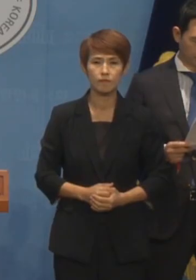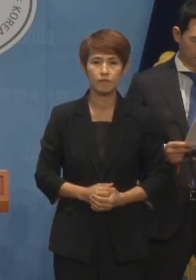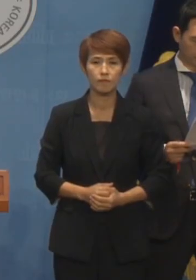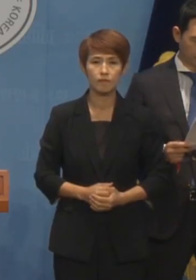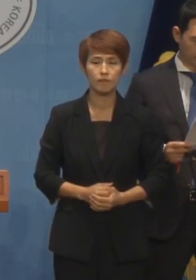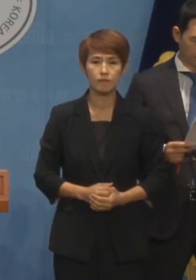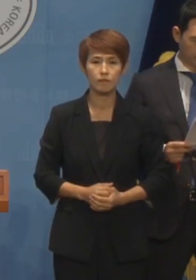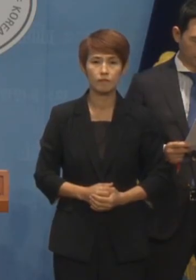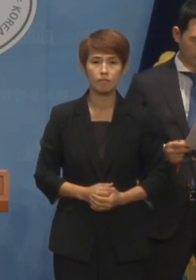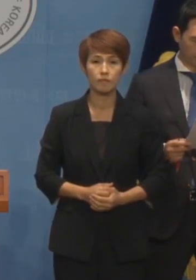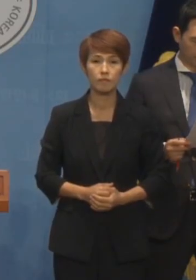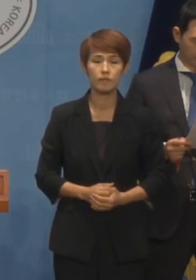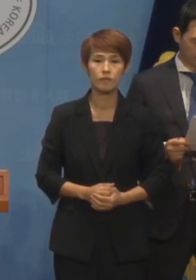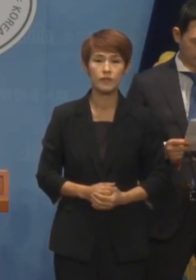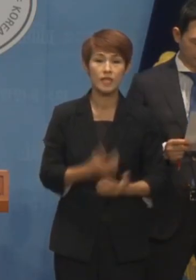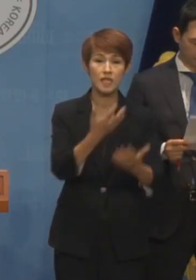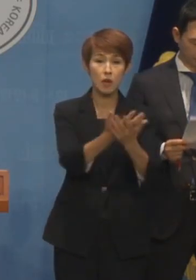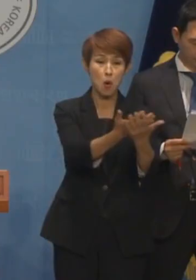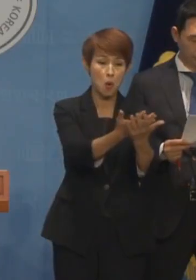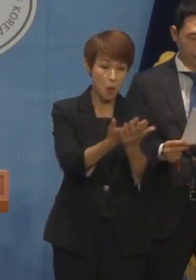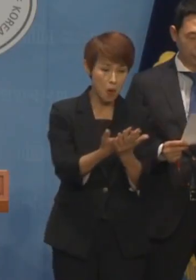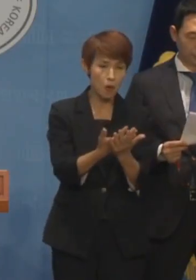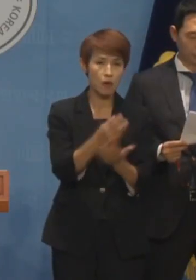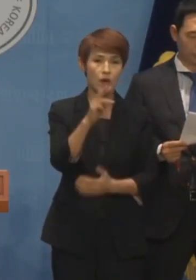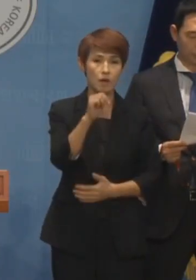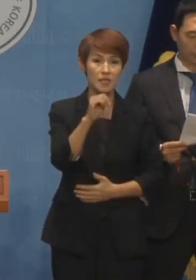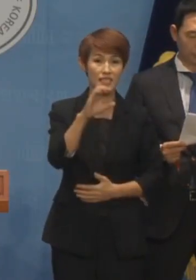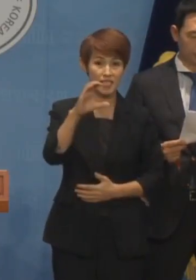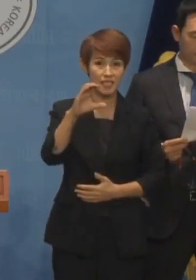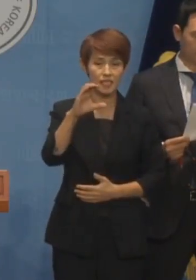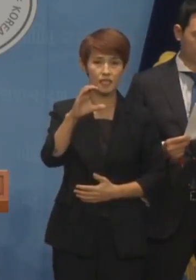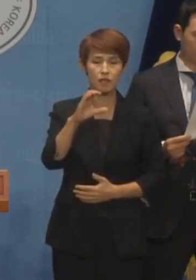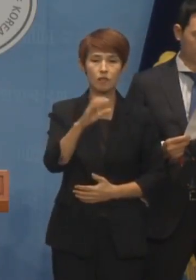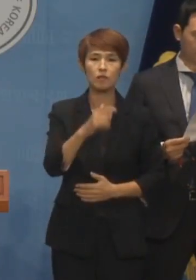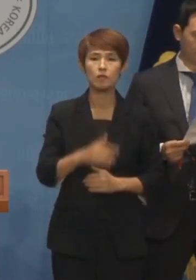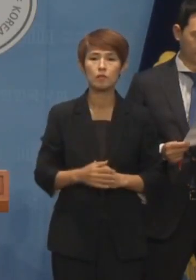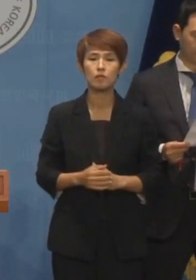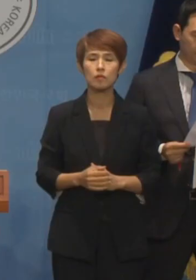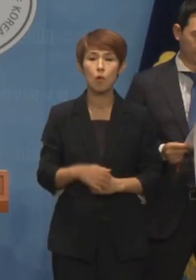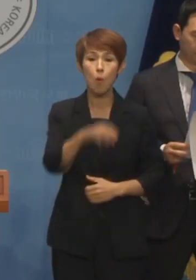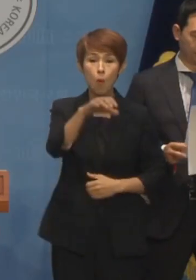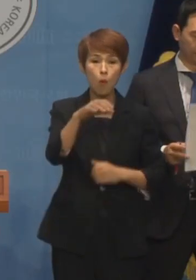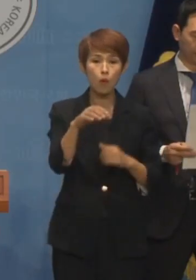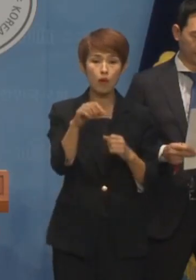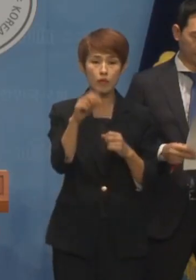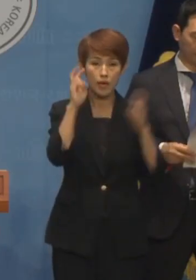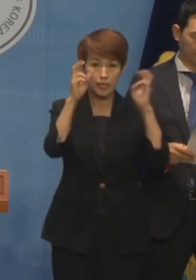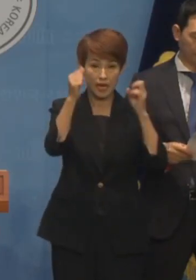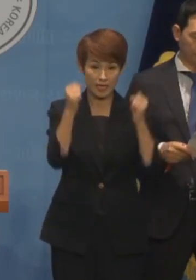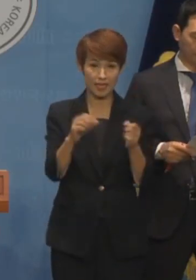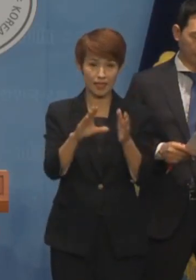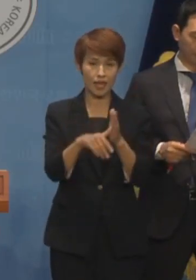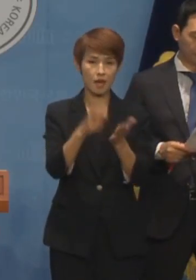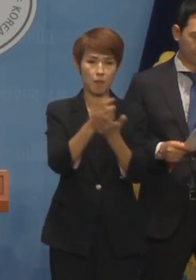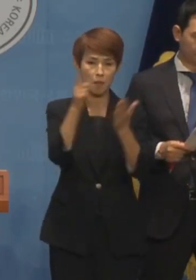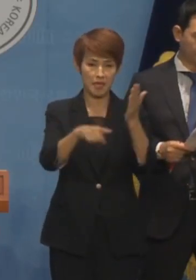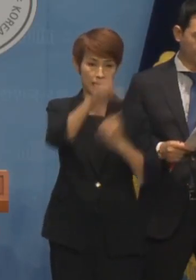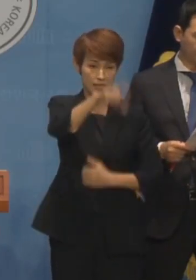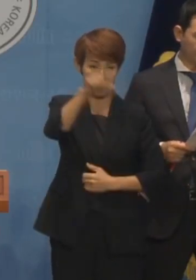사실상 유일하게 제출된 자료였던 MBC 및 대전 MBC 재직 시절 법인카드 사용